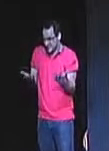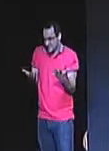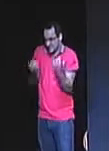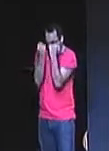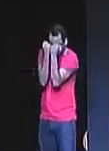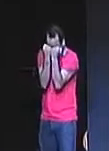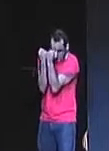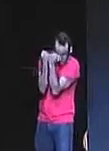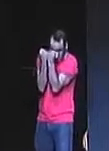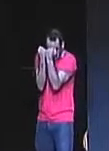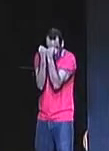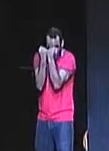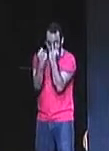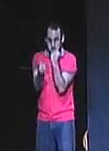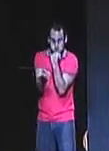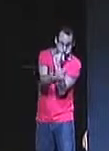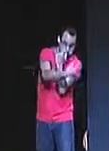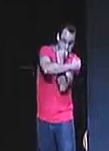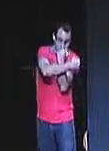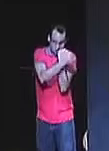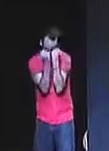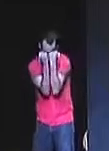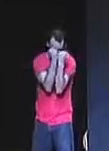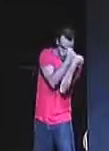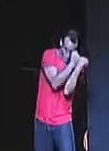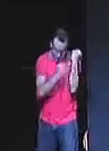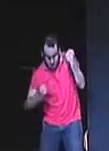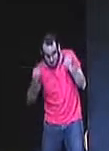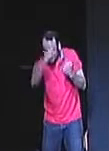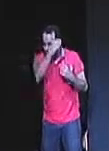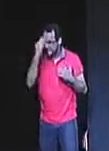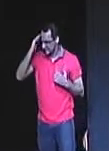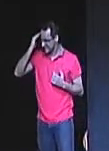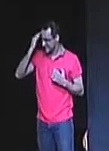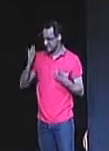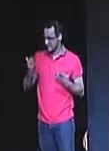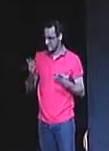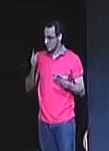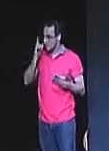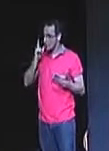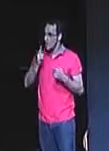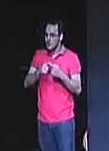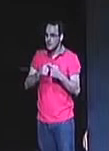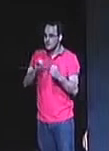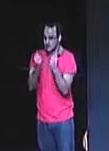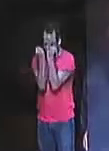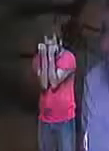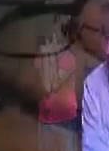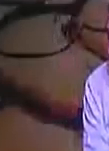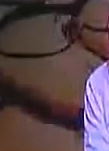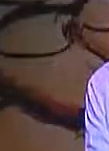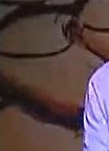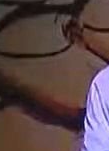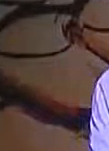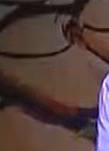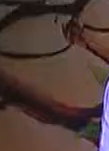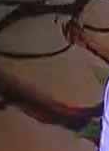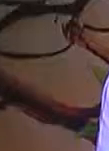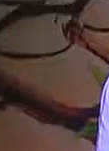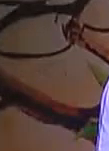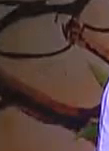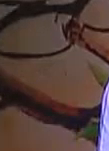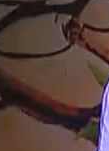inimigo para que o seu adversário não tome confiança sobre você paulo está falando isso a lei